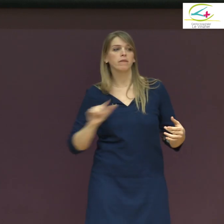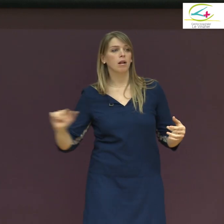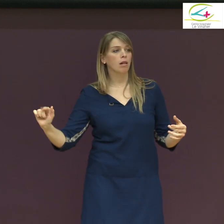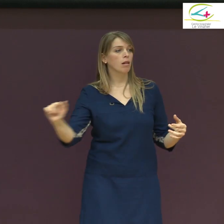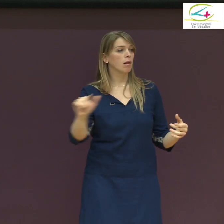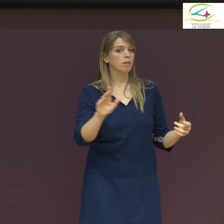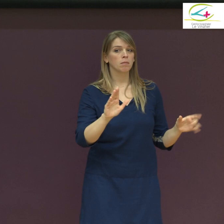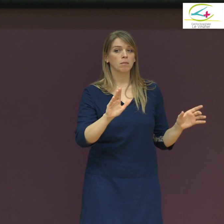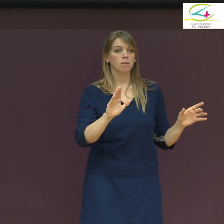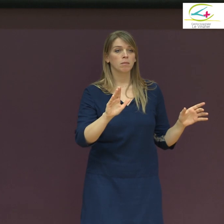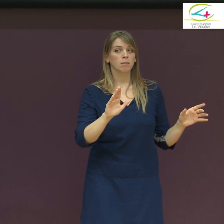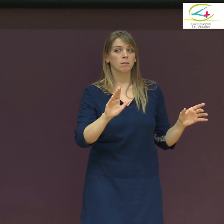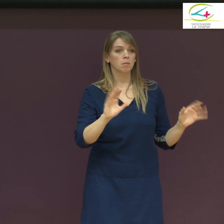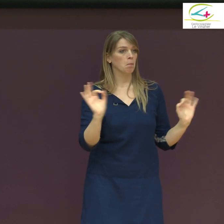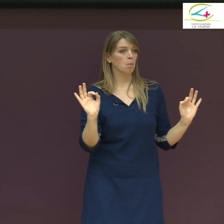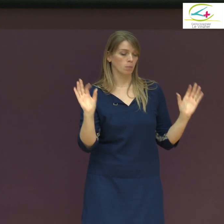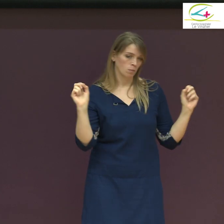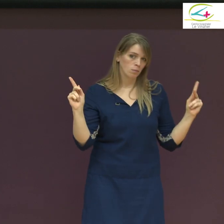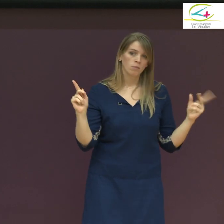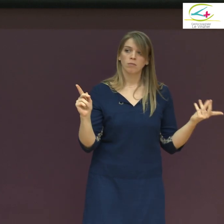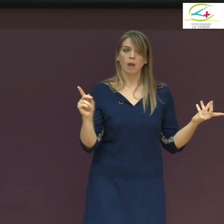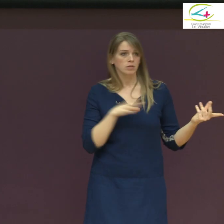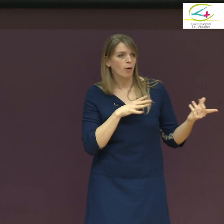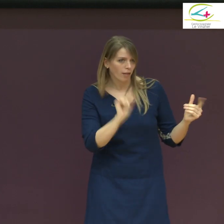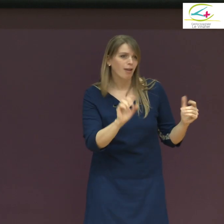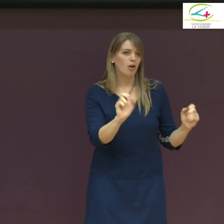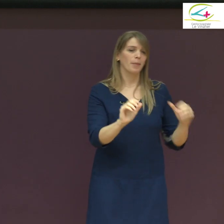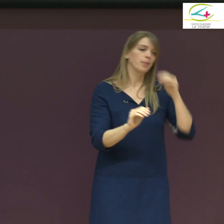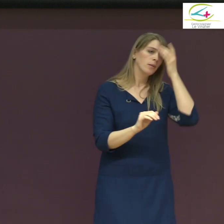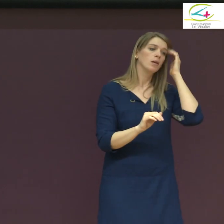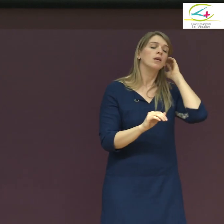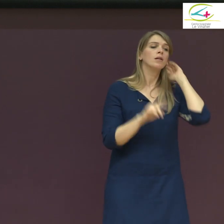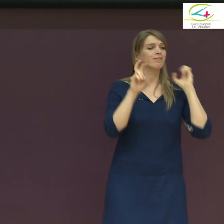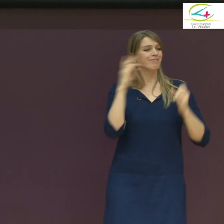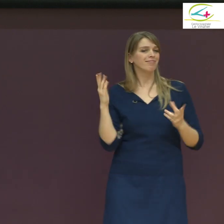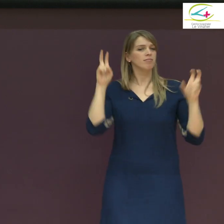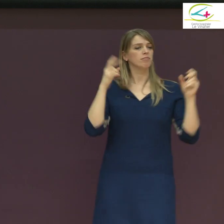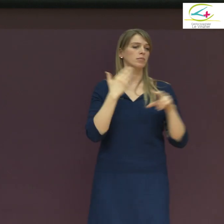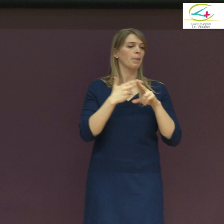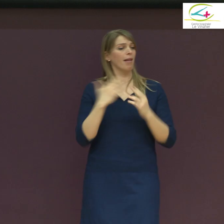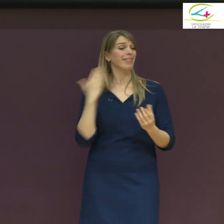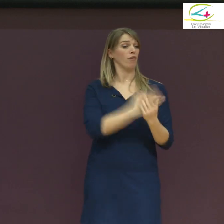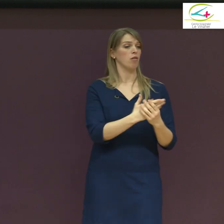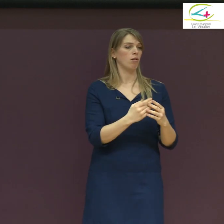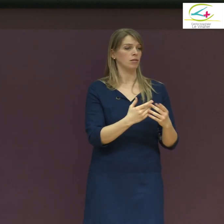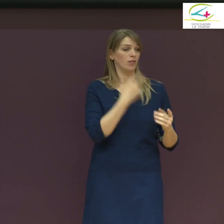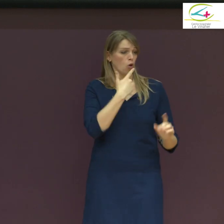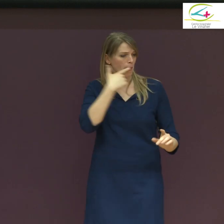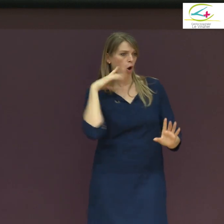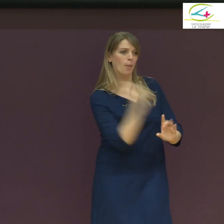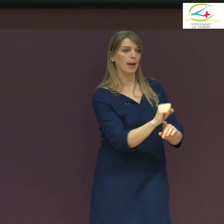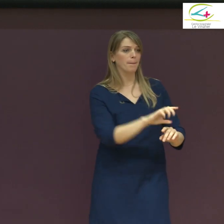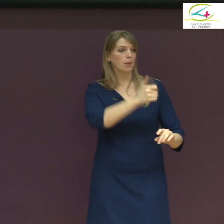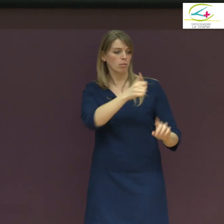salle. Pas de profs dans la salle. Ah, c'est quoi. Hein, mais les intervenants, ce qu'on appelle nous les intervenants de première ligne, et ça on va en reparler,